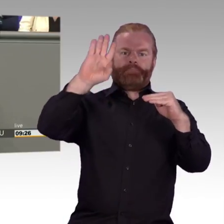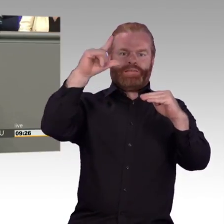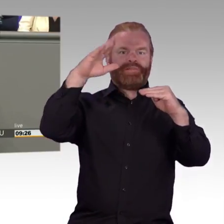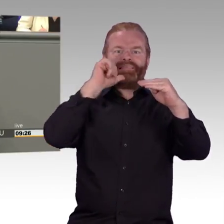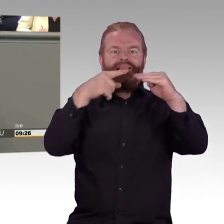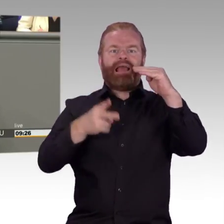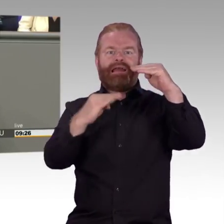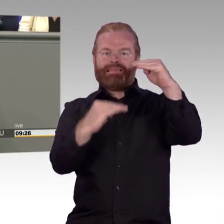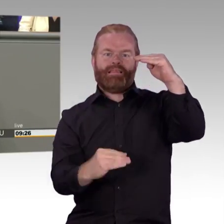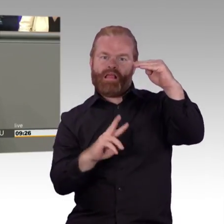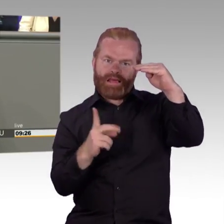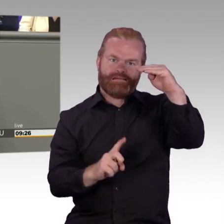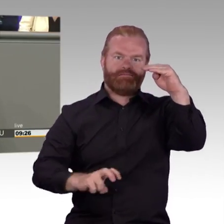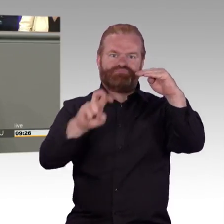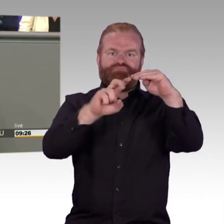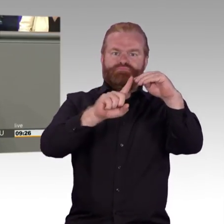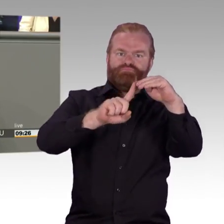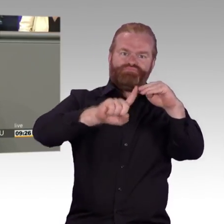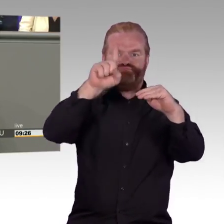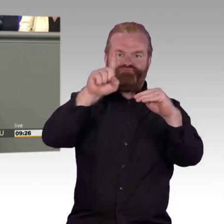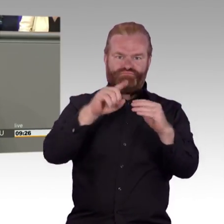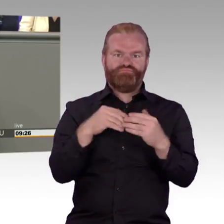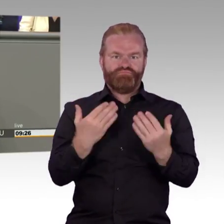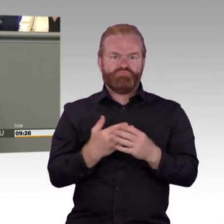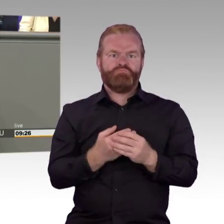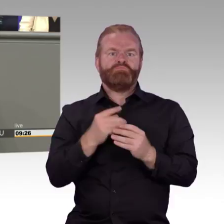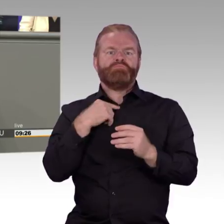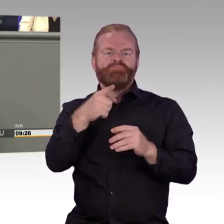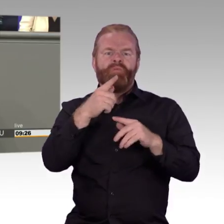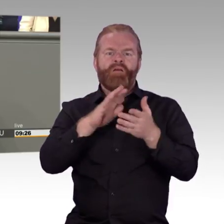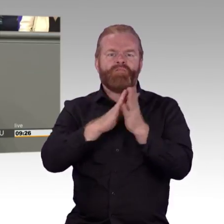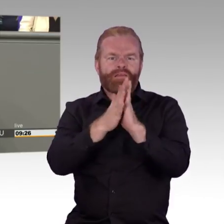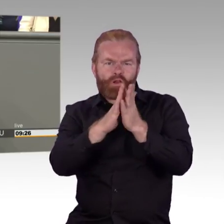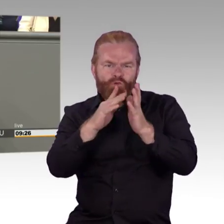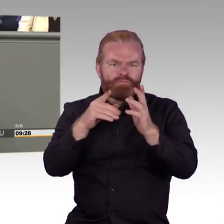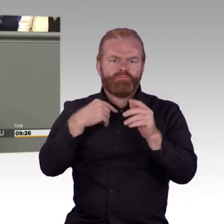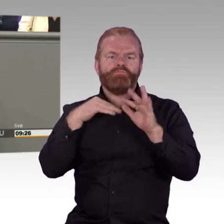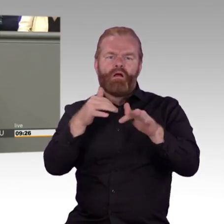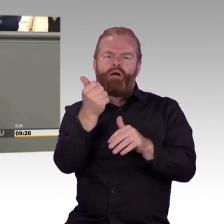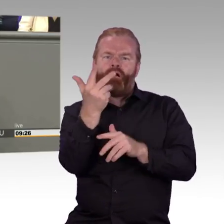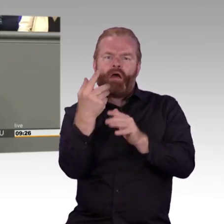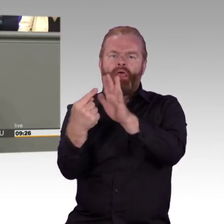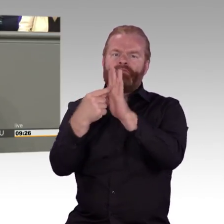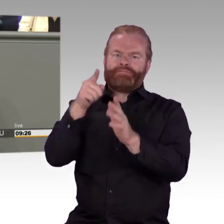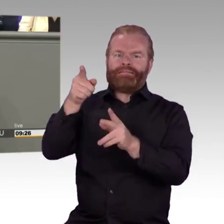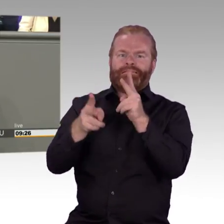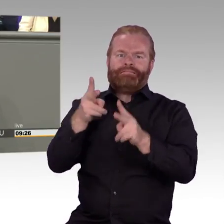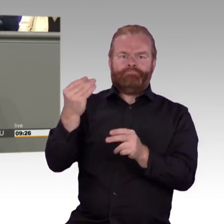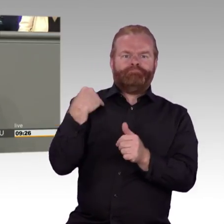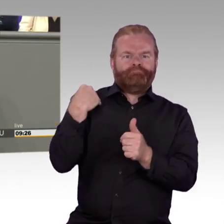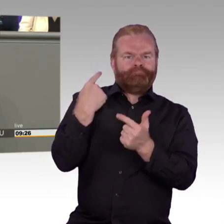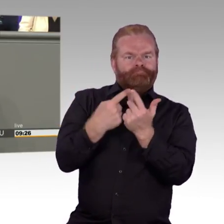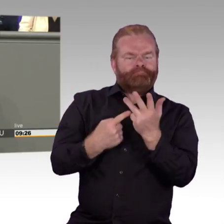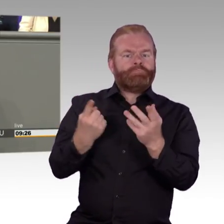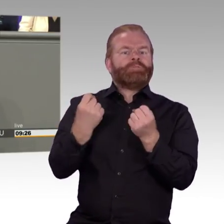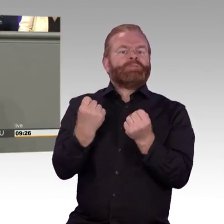teilweise sehen. Das ist fair für die Verbraucher. Sie können eine erste Einschätzung des Gerichts abwarten, bevor Sie